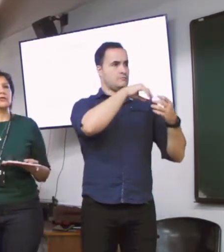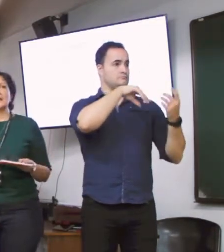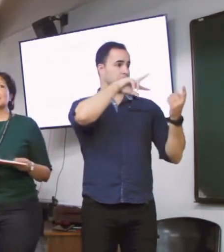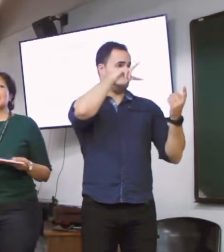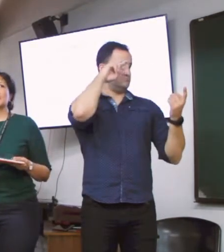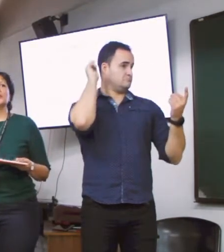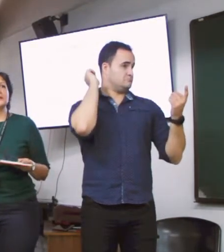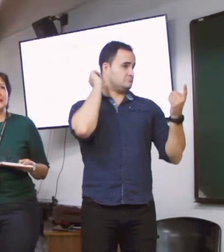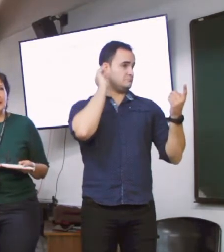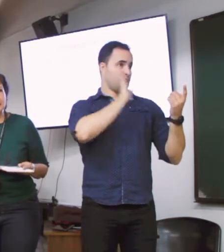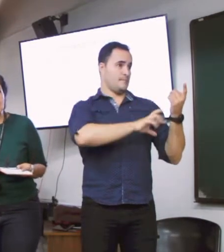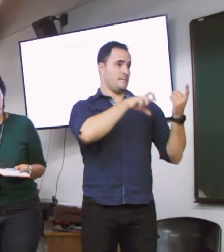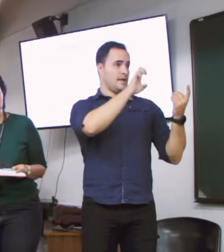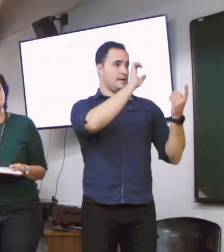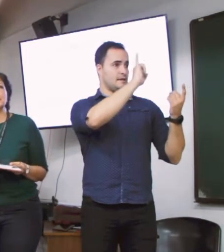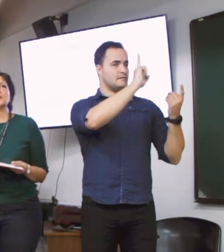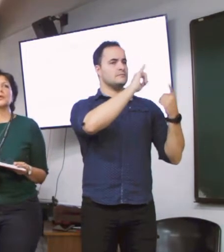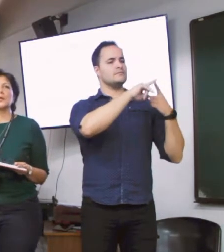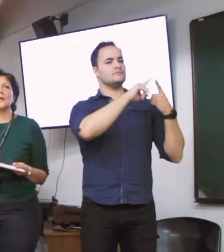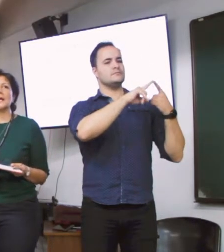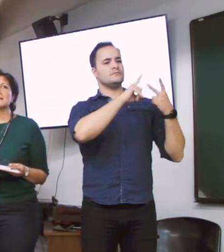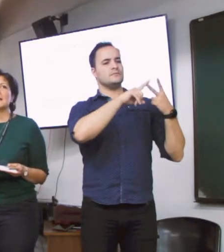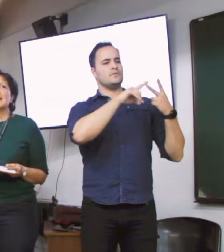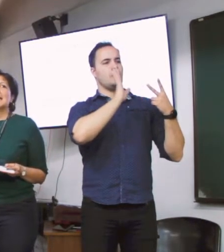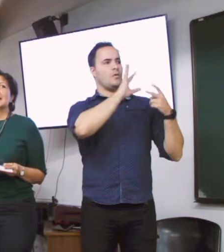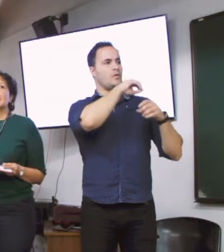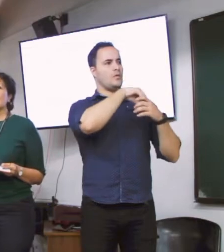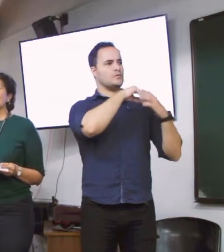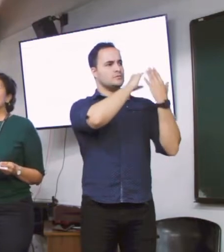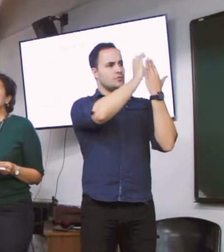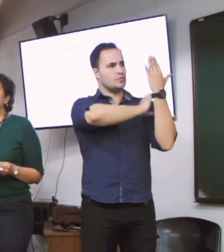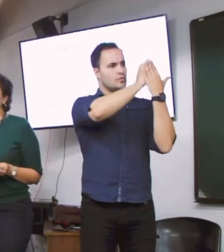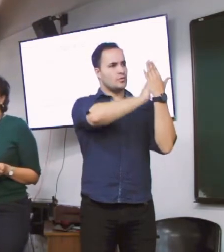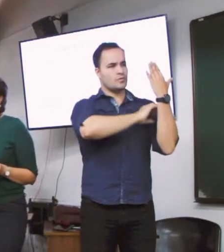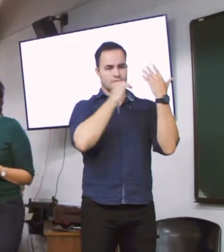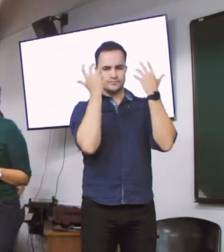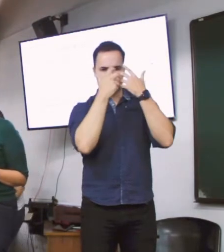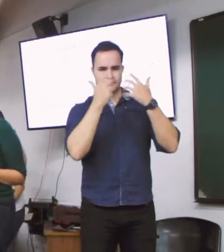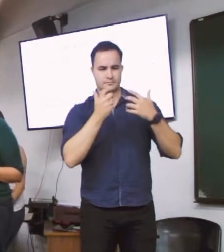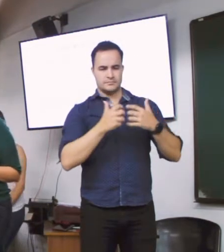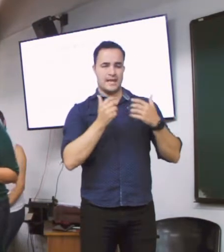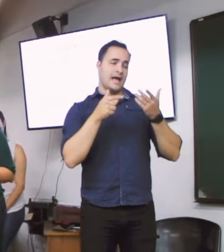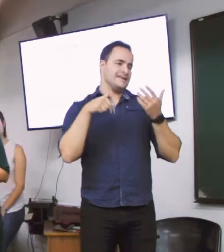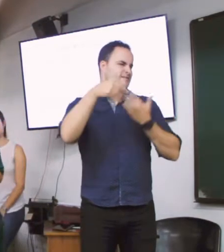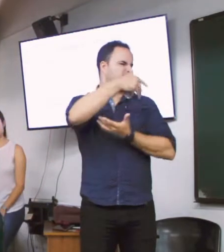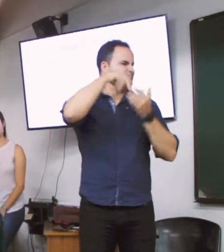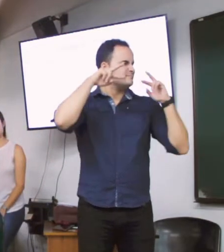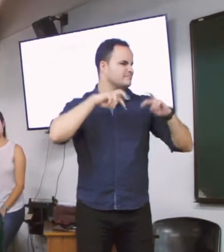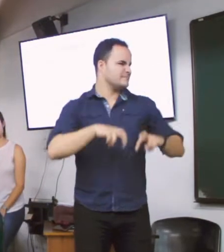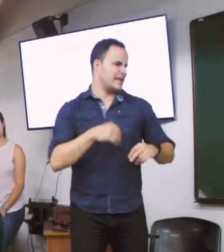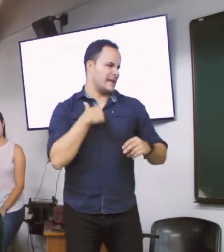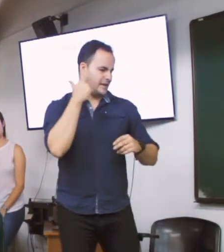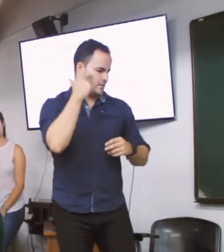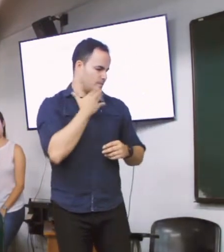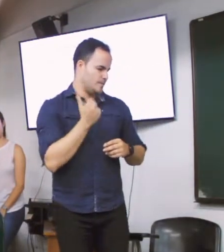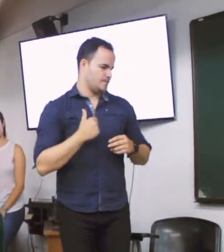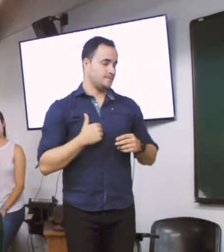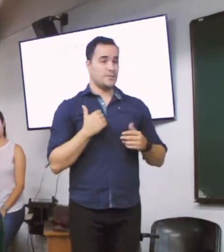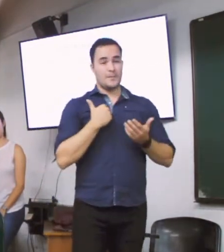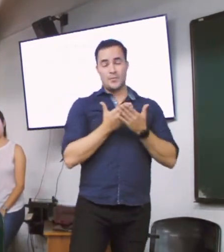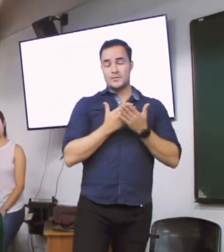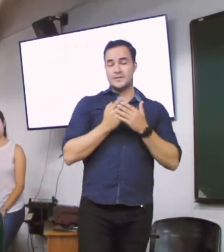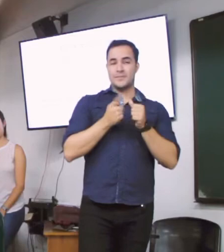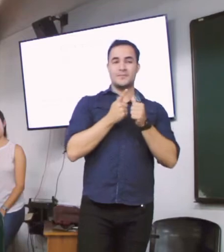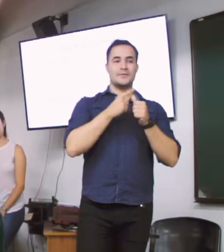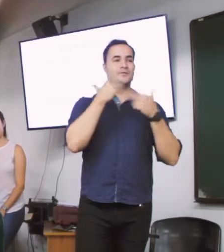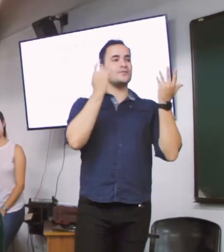a la luz de la pregunta de las transformaciones curriculares. Recuerden que la primera propuesta es leer qué